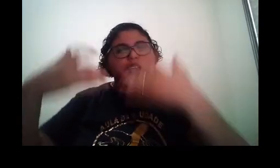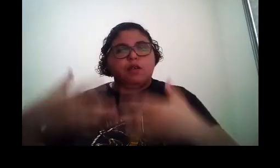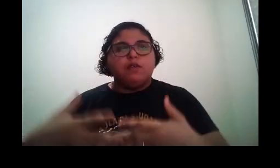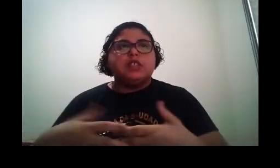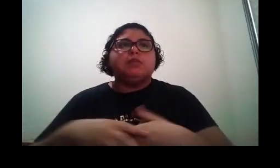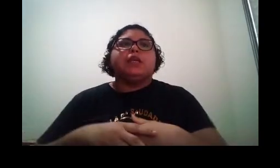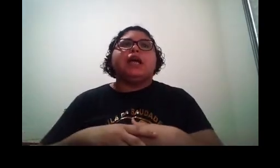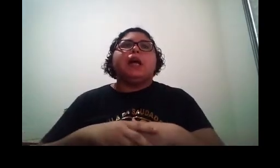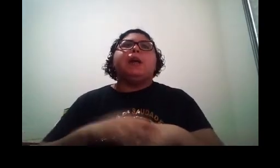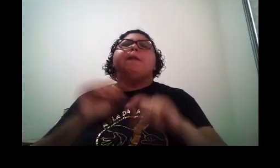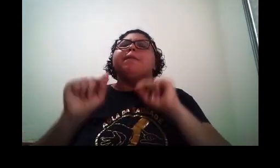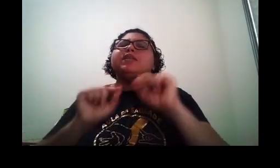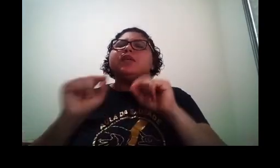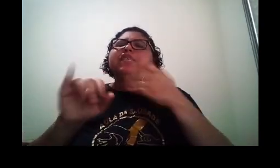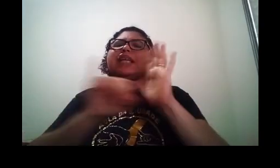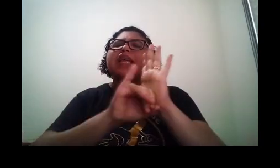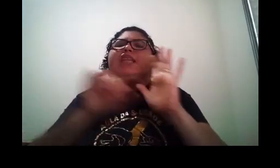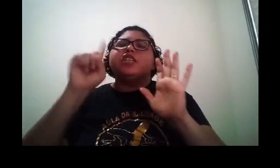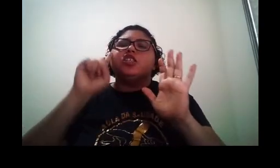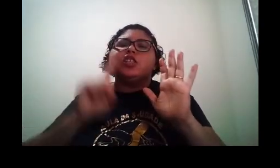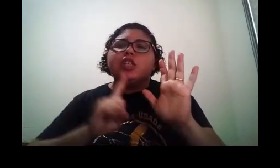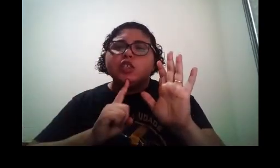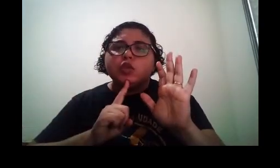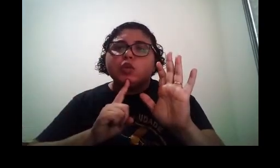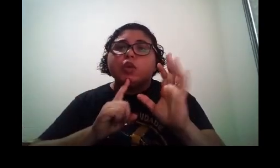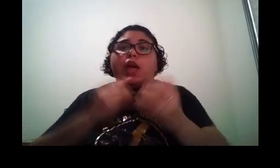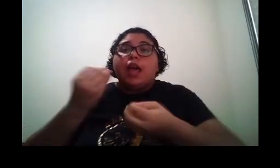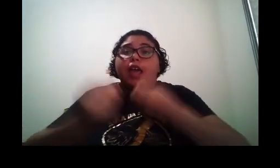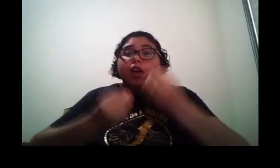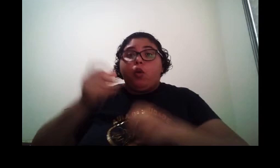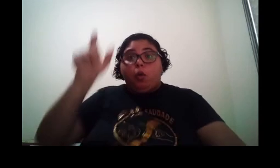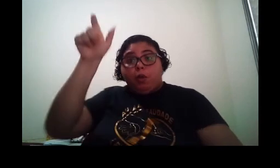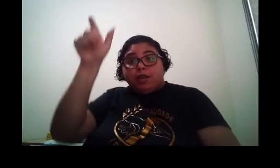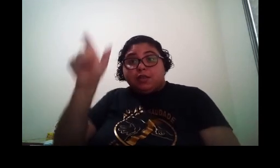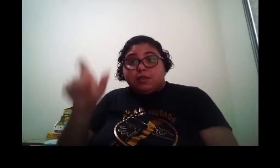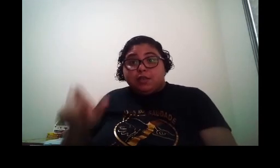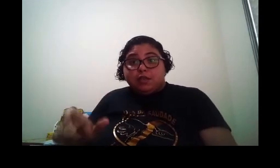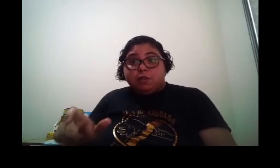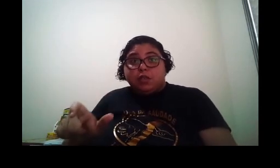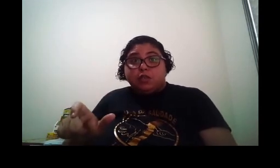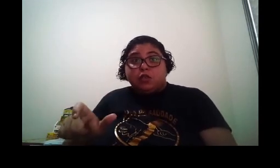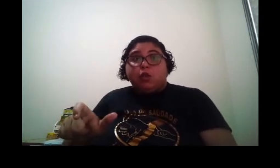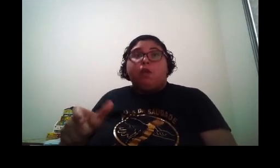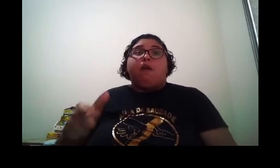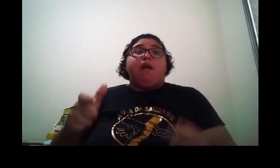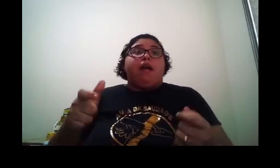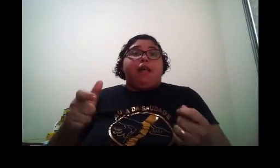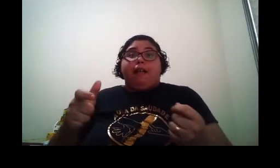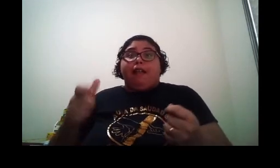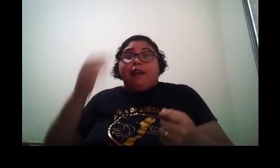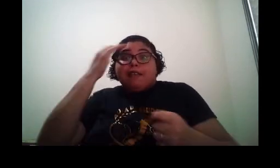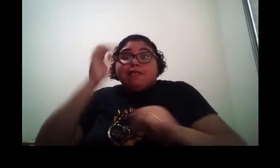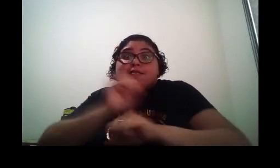da explicação, em que o surdo, né, ele consegue ter essa vivência